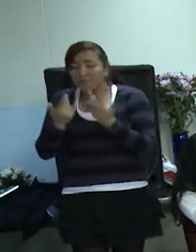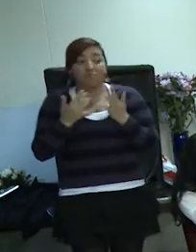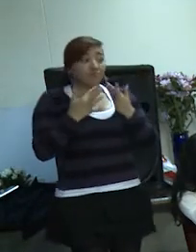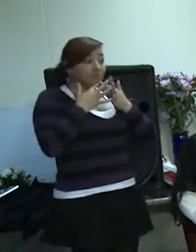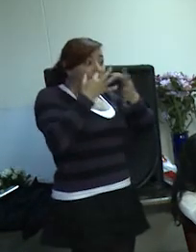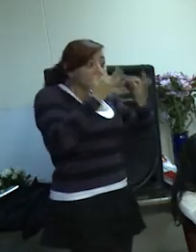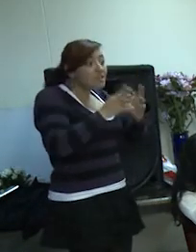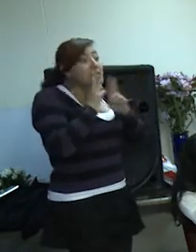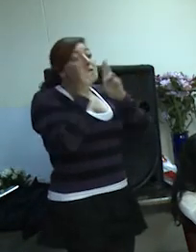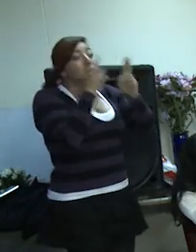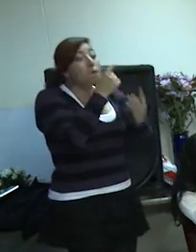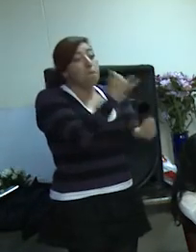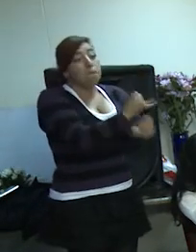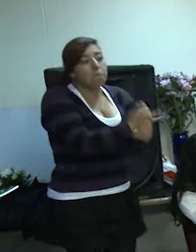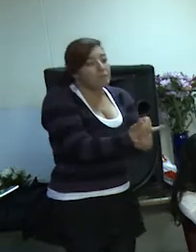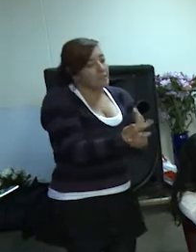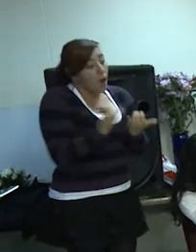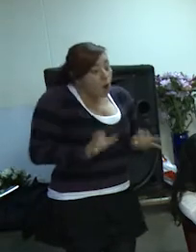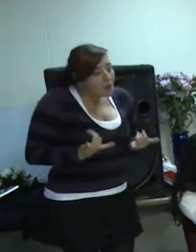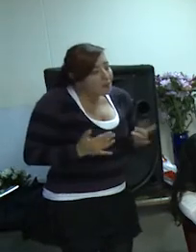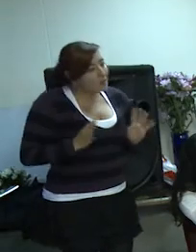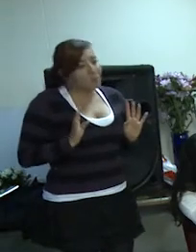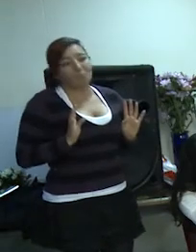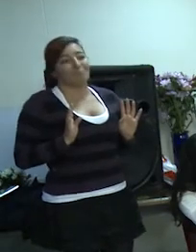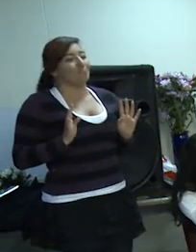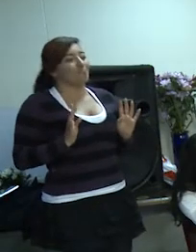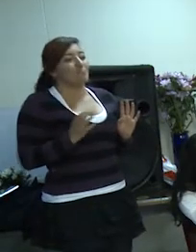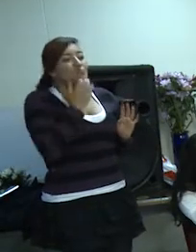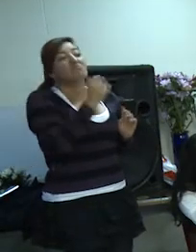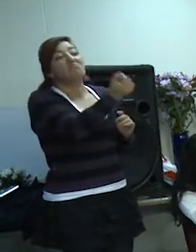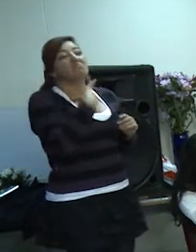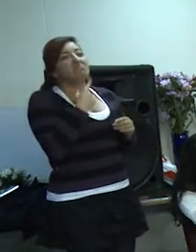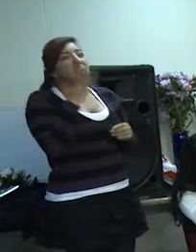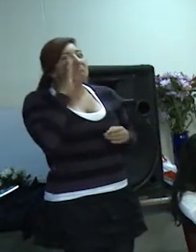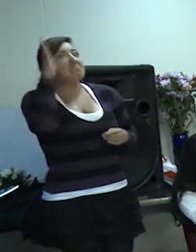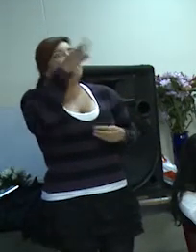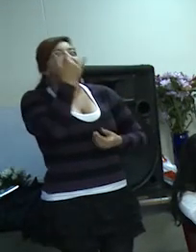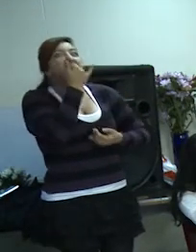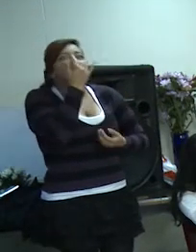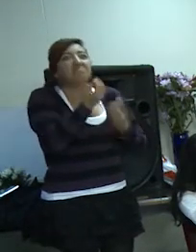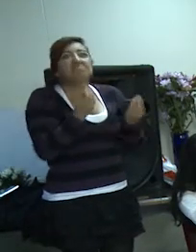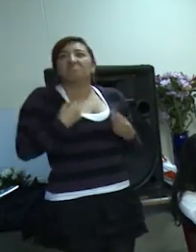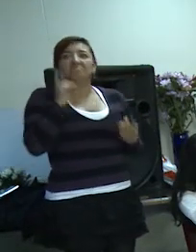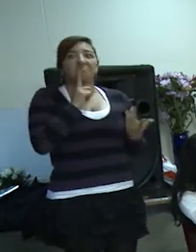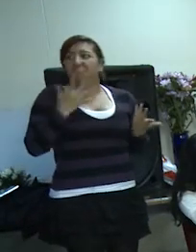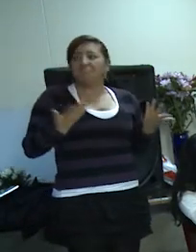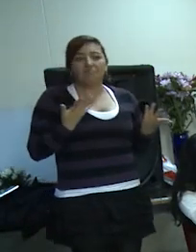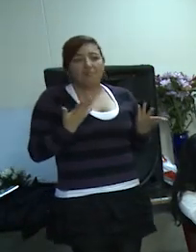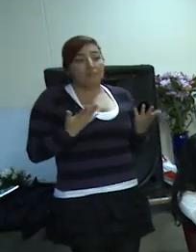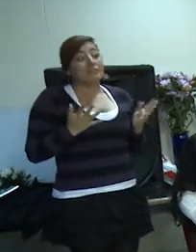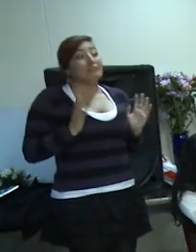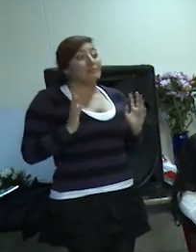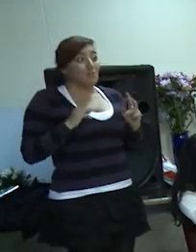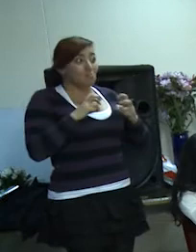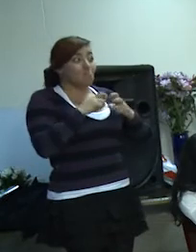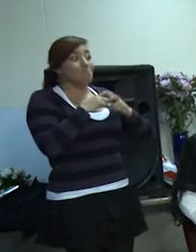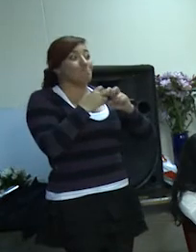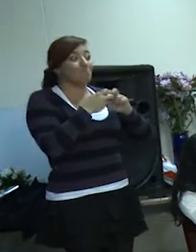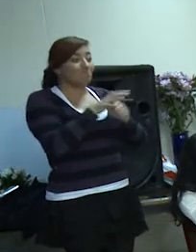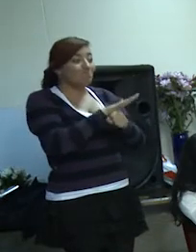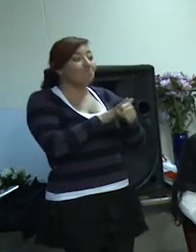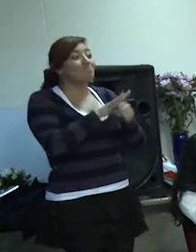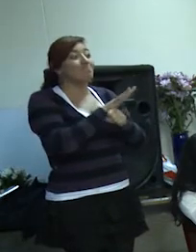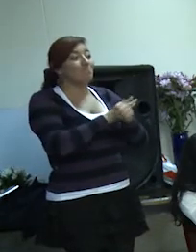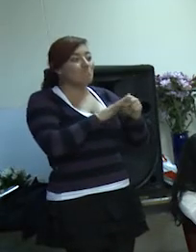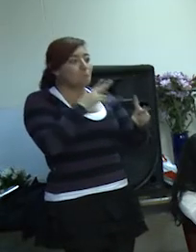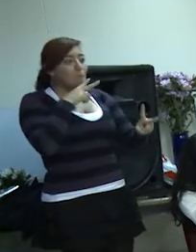que respuestas concretas ahorita, si ustedes nos dicen qué va a pasar con nosotros y nosotras, bueno, el problema es bastante, digamos, es una situación